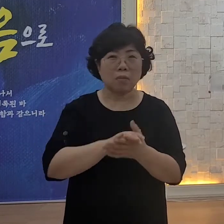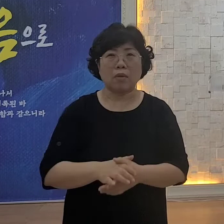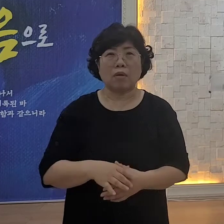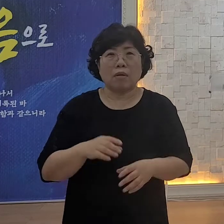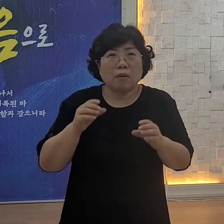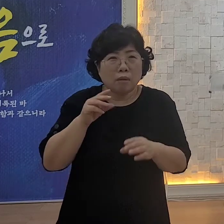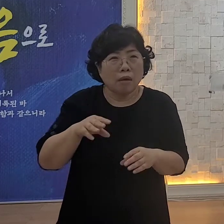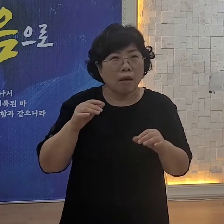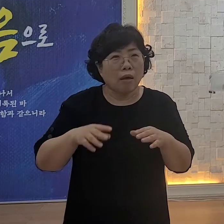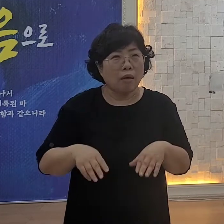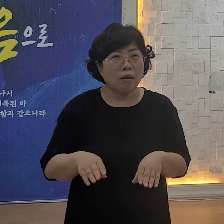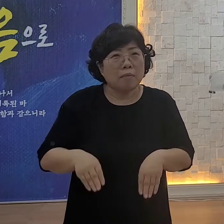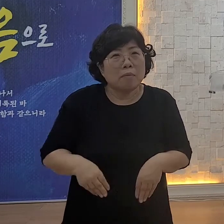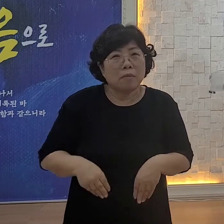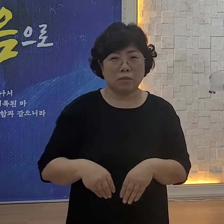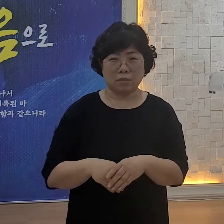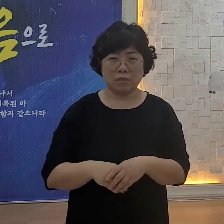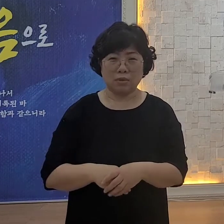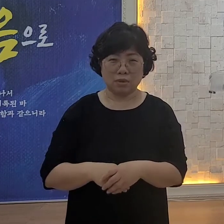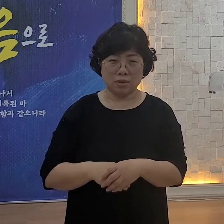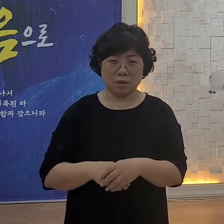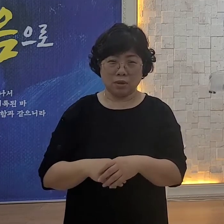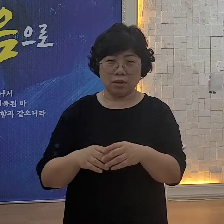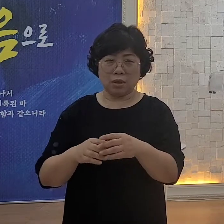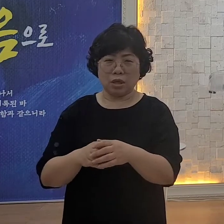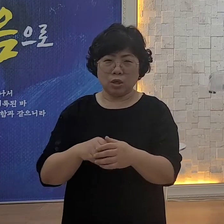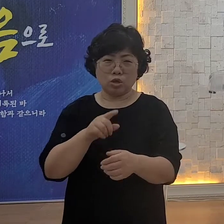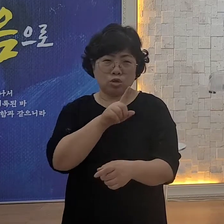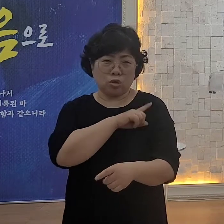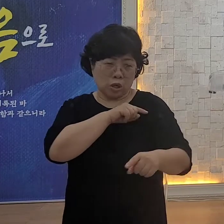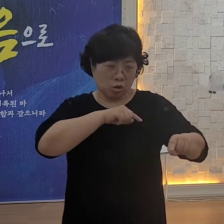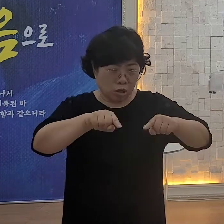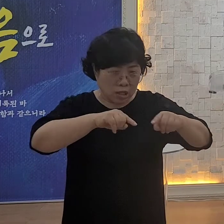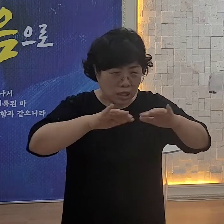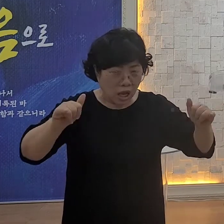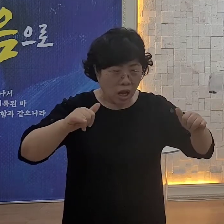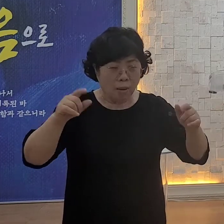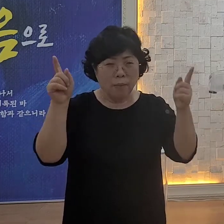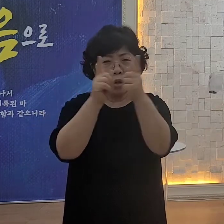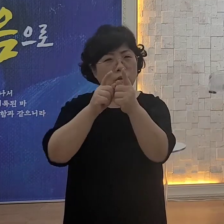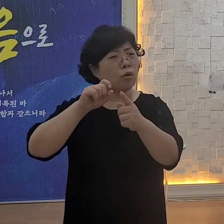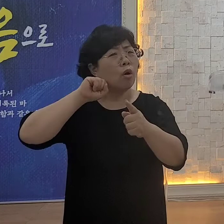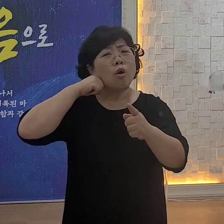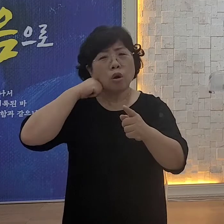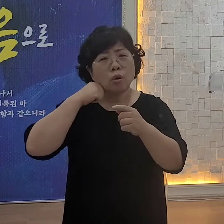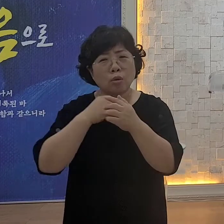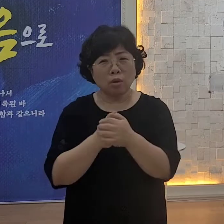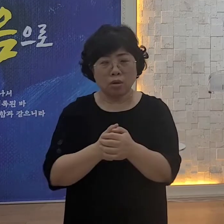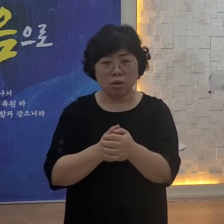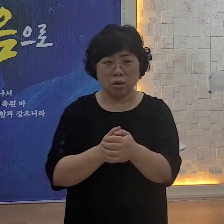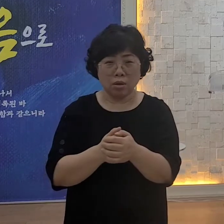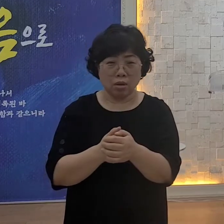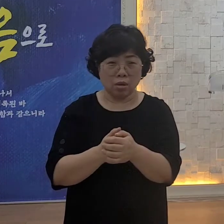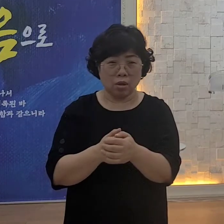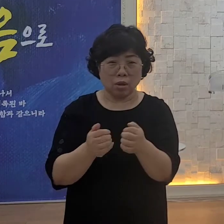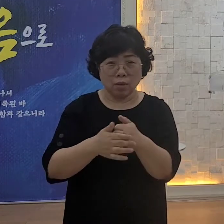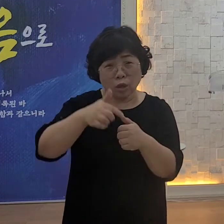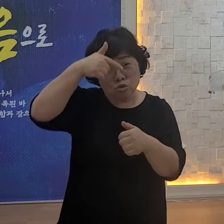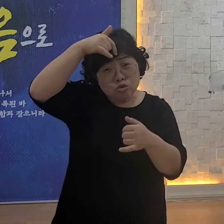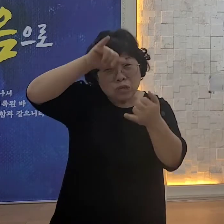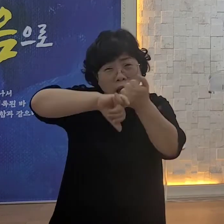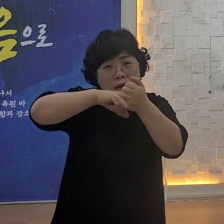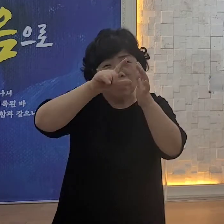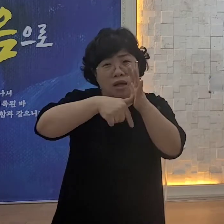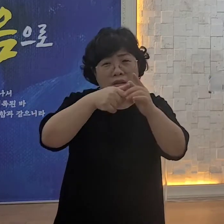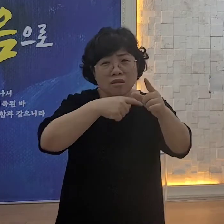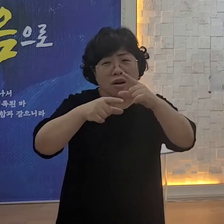최고의 그 권력자 통치자를 만난다는 건 쉬운 일이 아닙니다. 자, 여러분 구약 시대는 어땠을까? 요즘도 이렇게